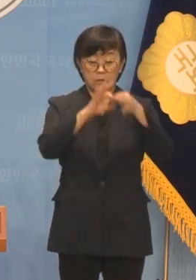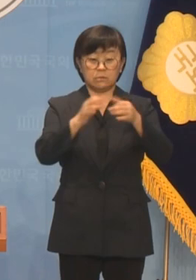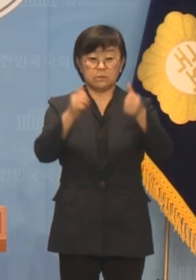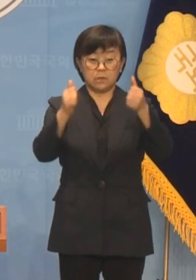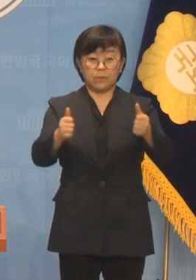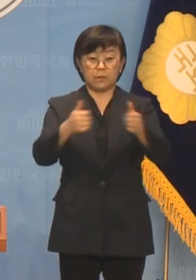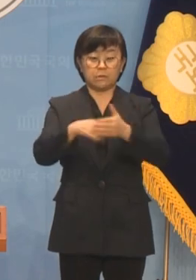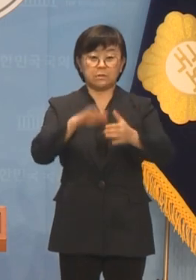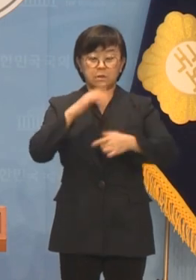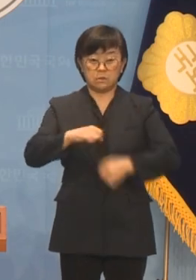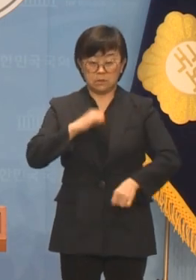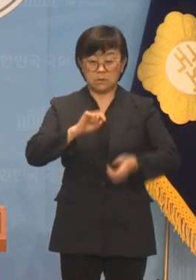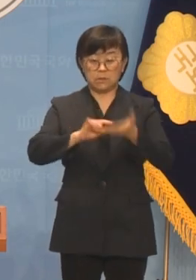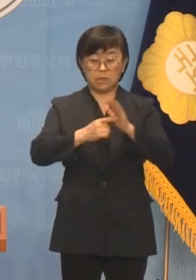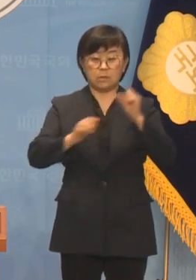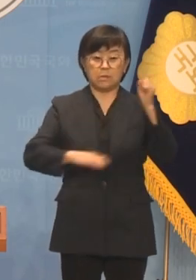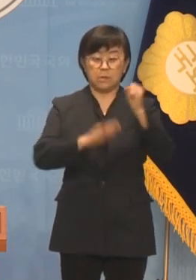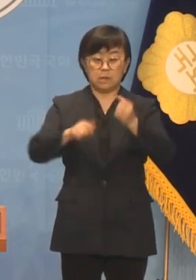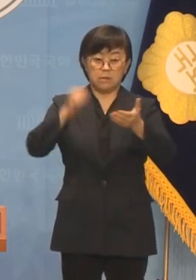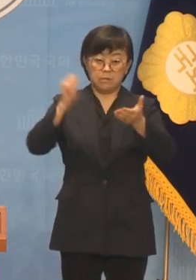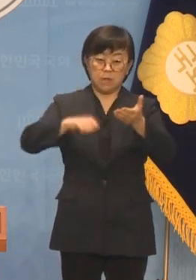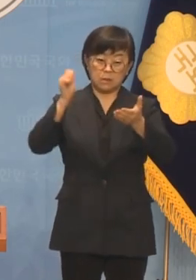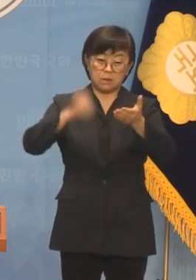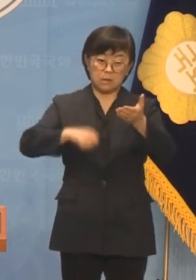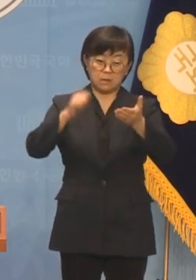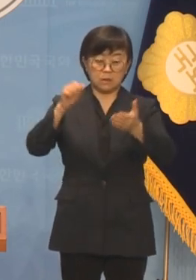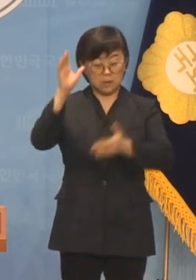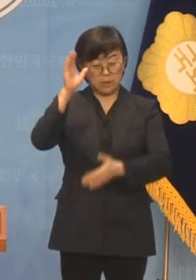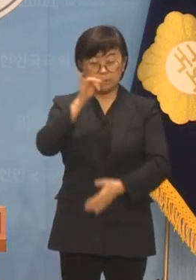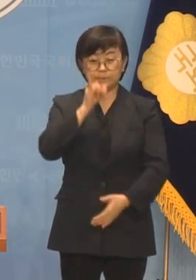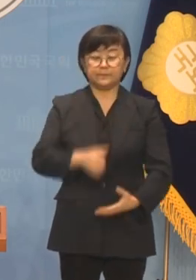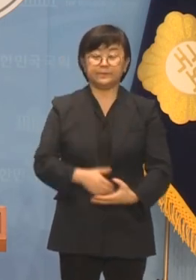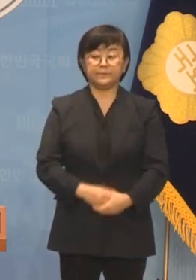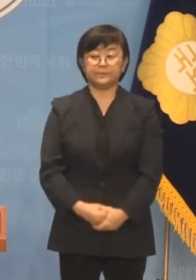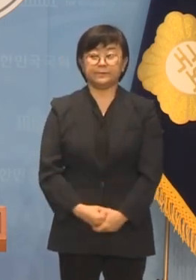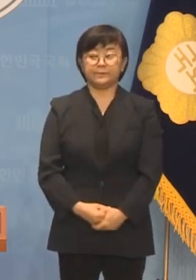재판에서 진실에 기반한 판결이 나오기를 바랍니다.